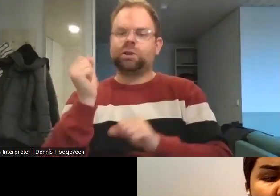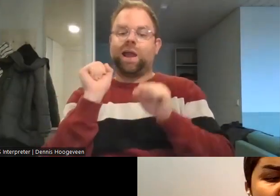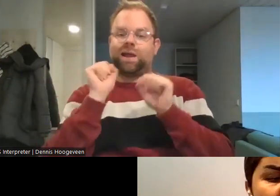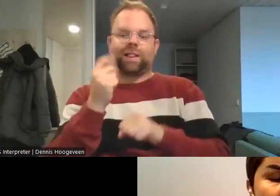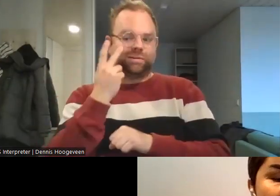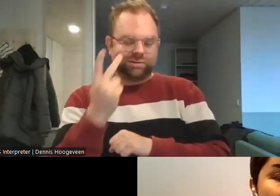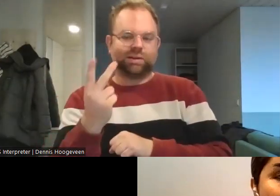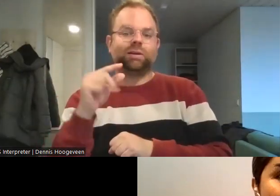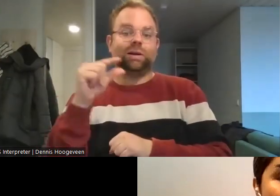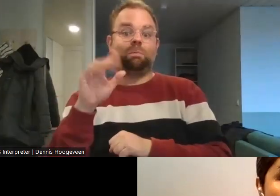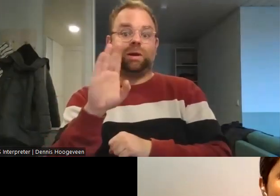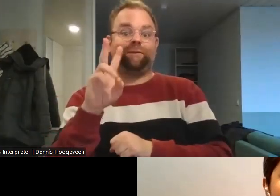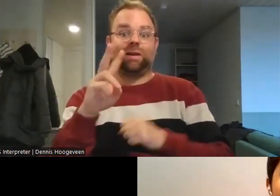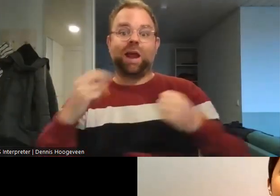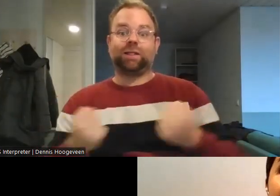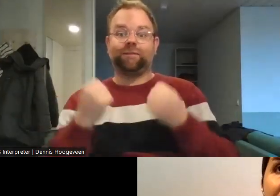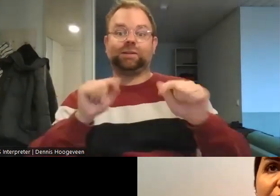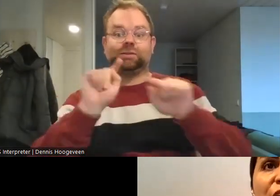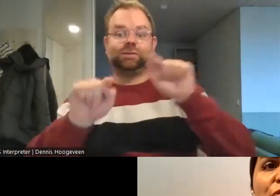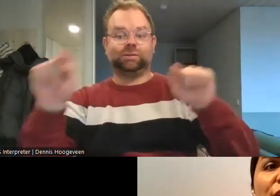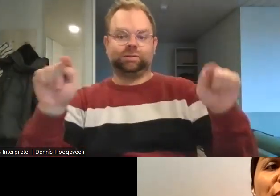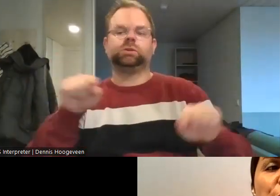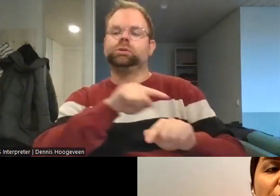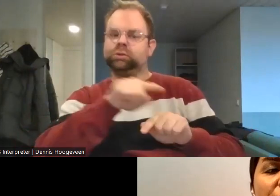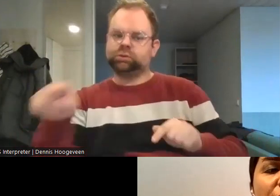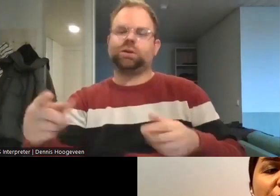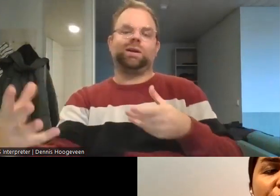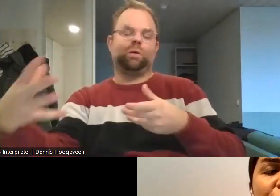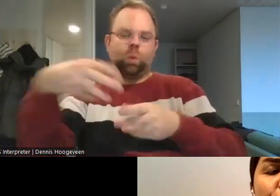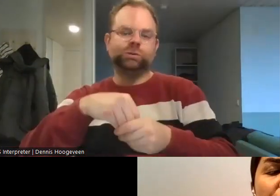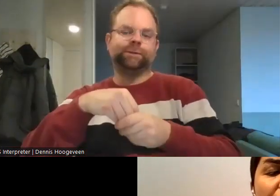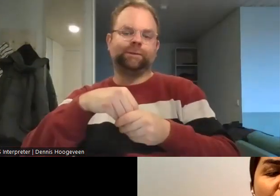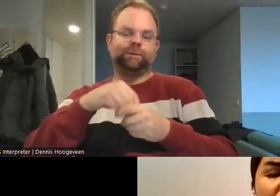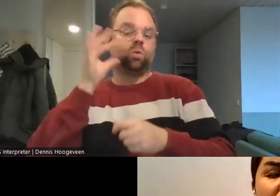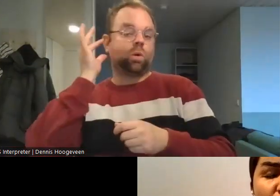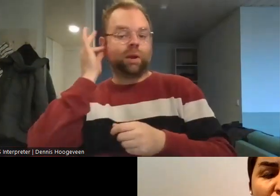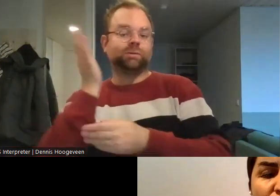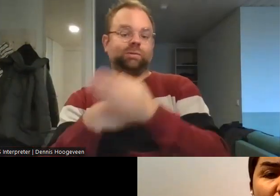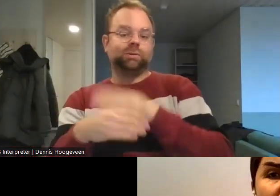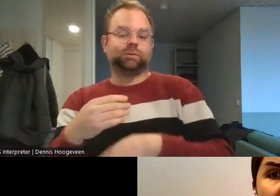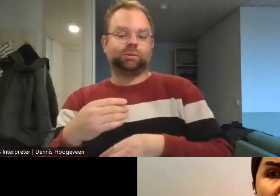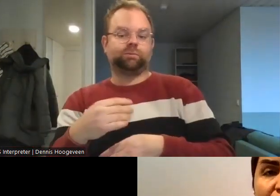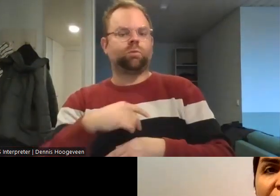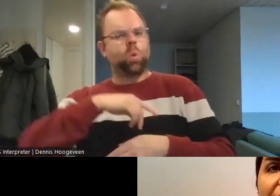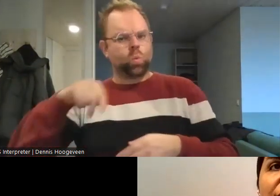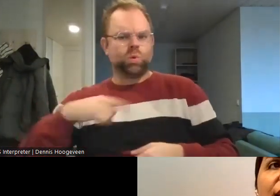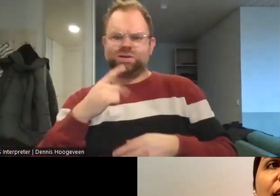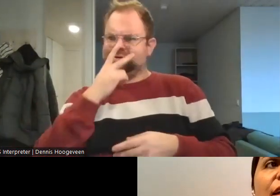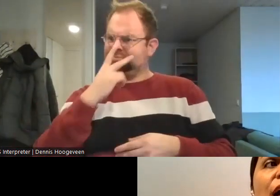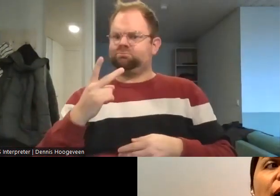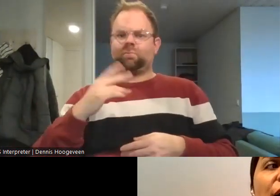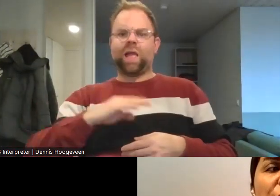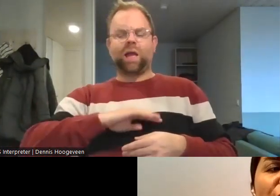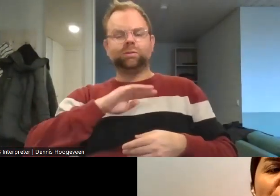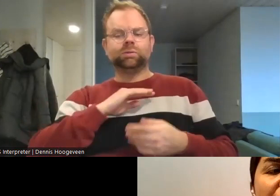participons aussi au groupe d'amis sur l'âge, le sexe et la diversité. L'un des